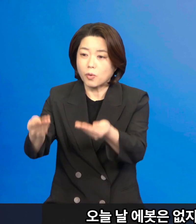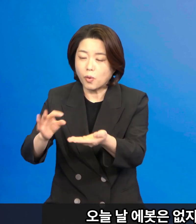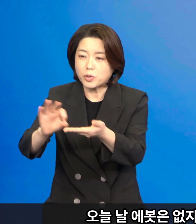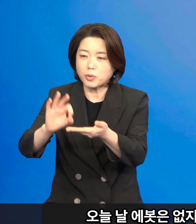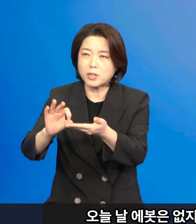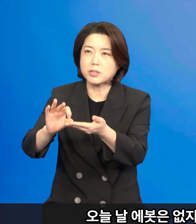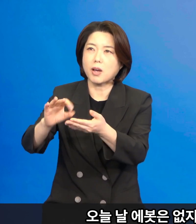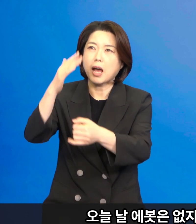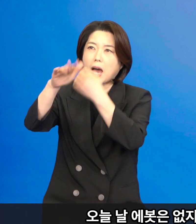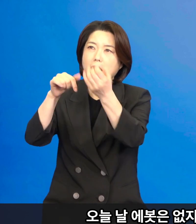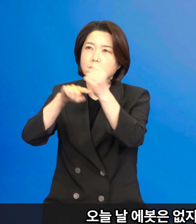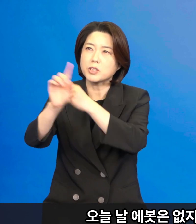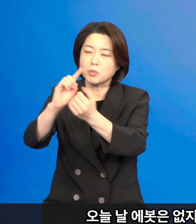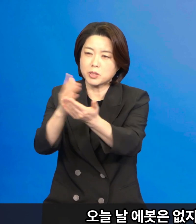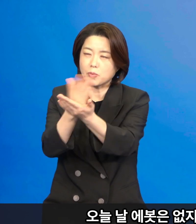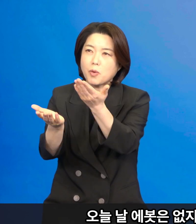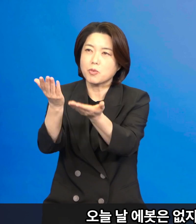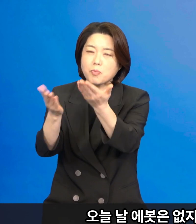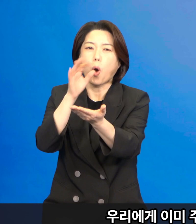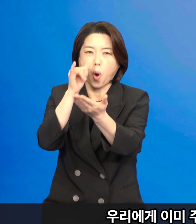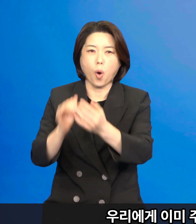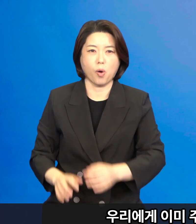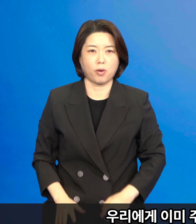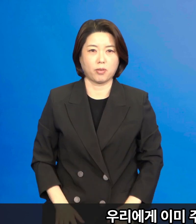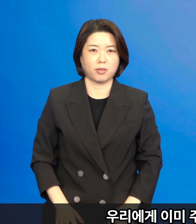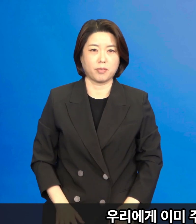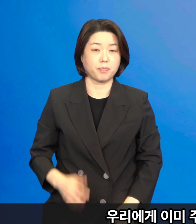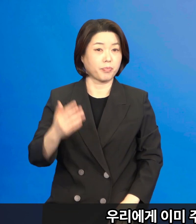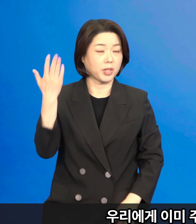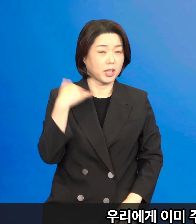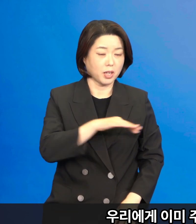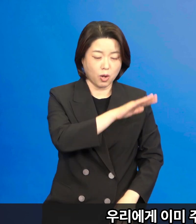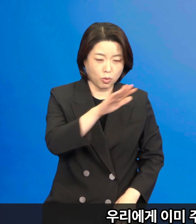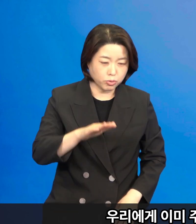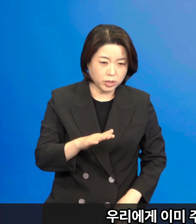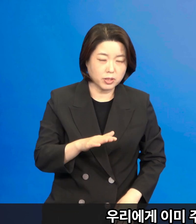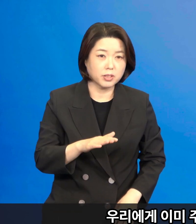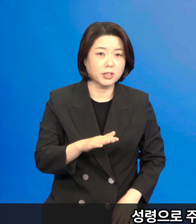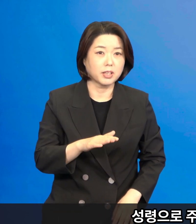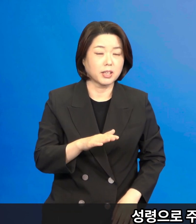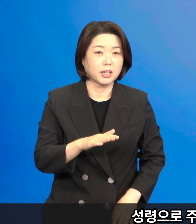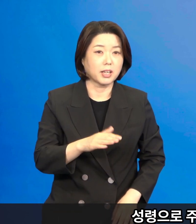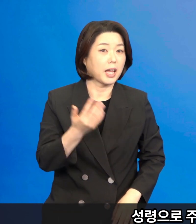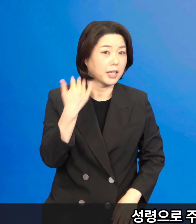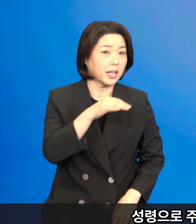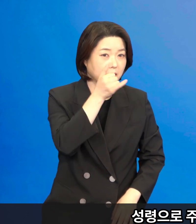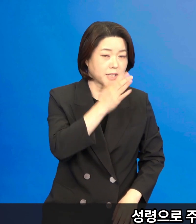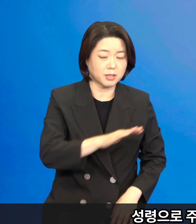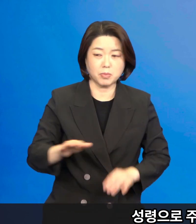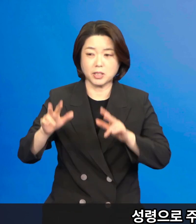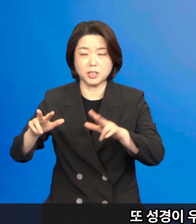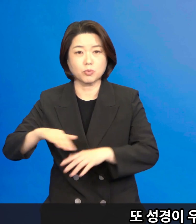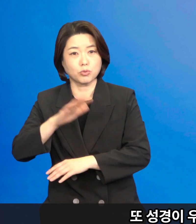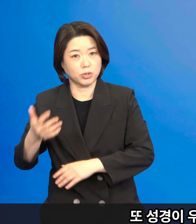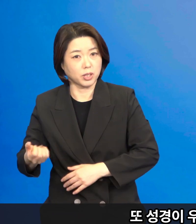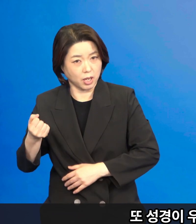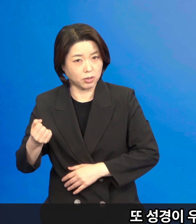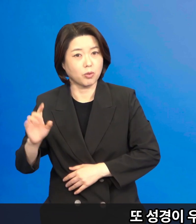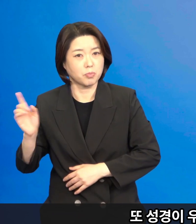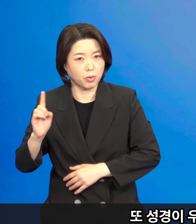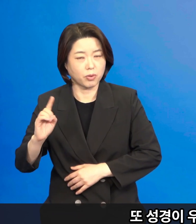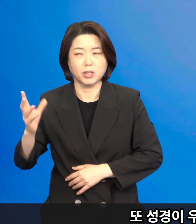오늘날 에봇은 없지만 우리에게 무엇이 있습니까? 우리에게 이미 주 예수 그리스도를 믿음으로 성령으로 주님이 우리 안에 계시고